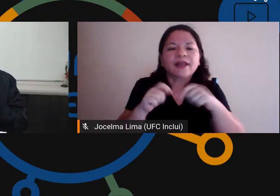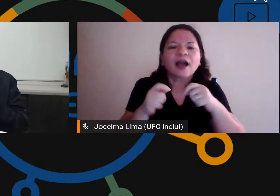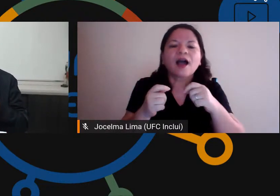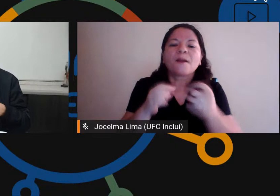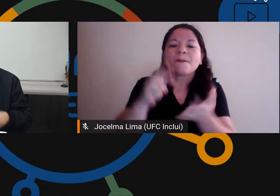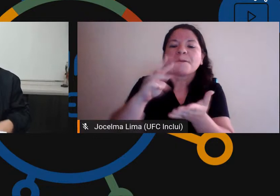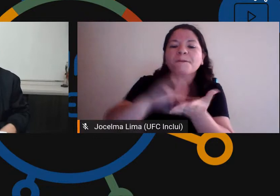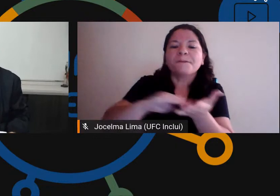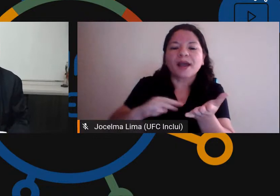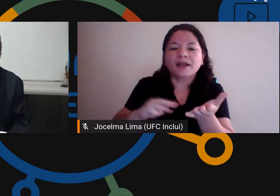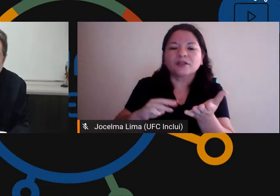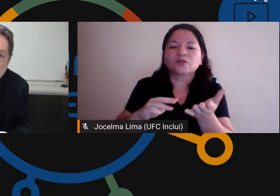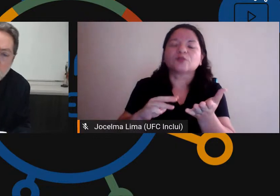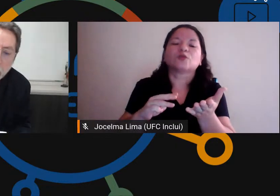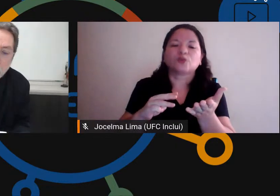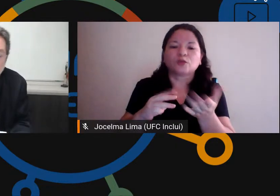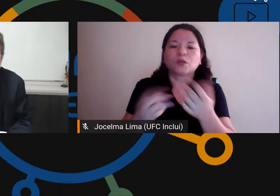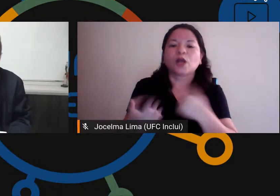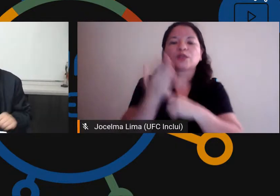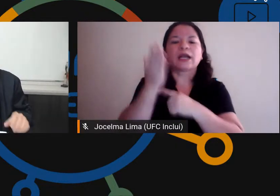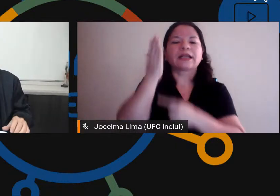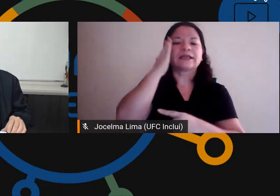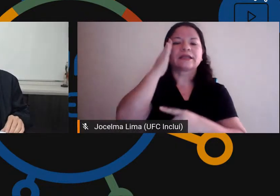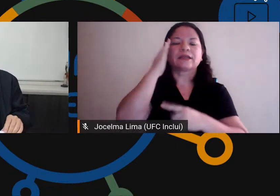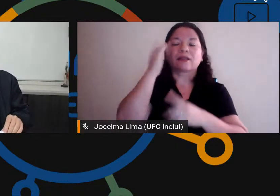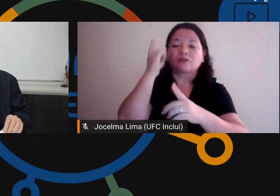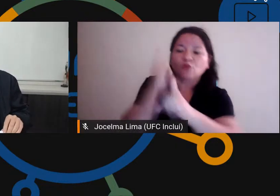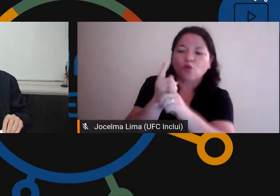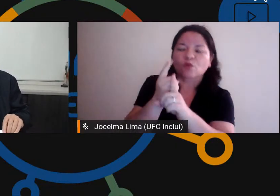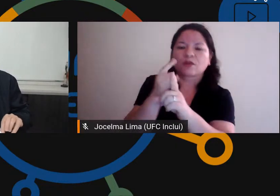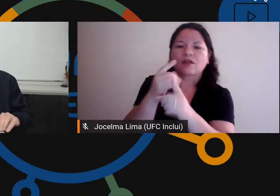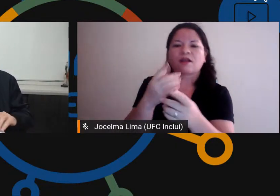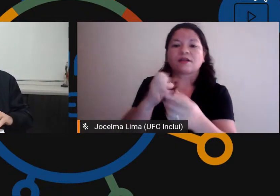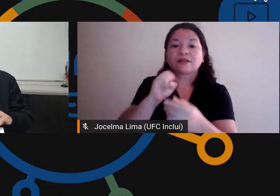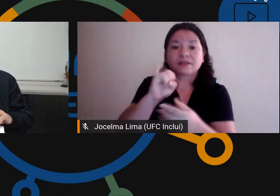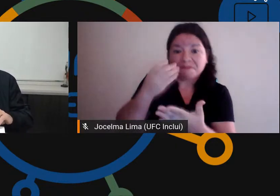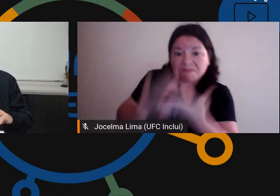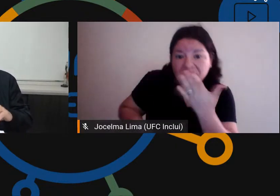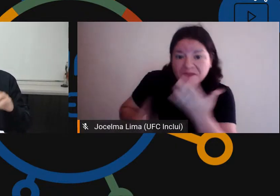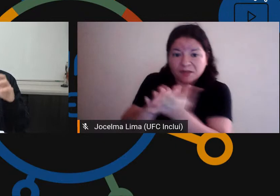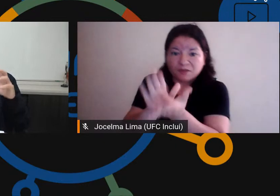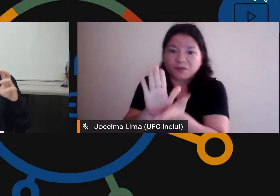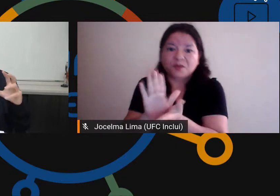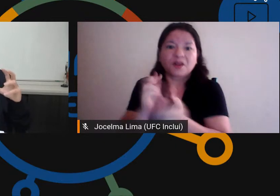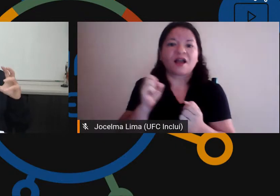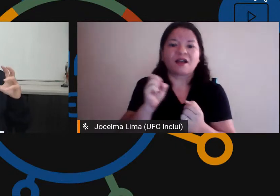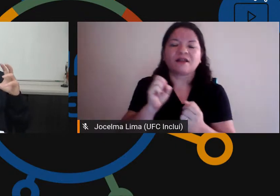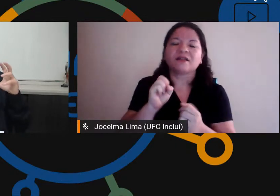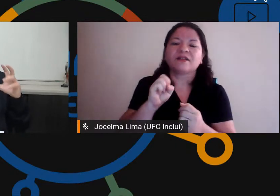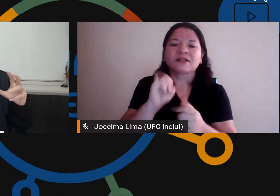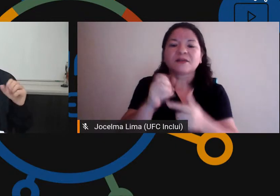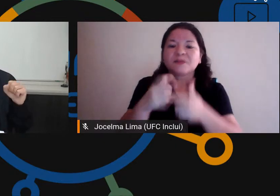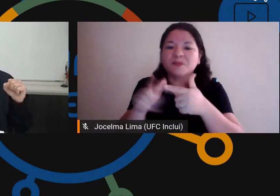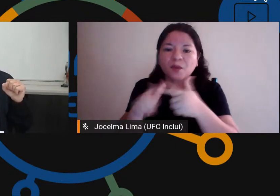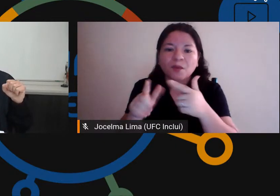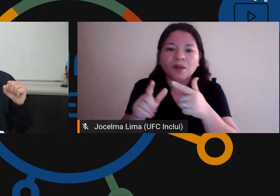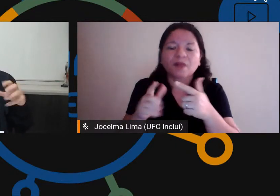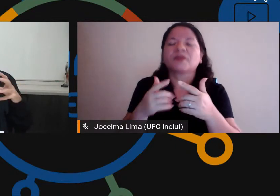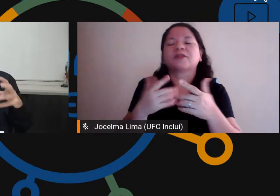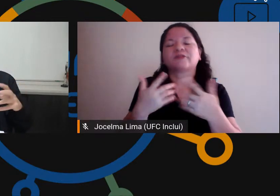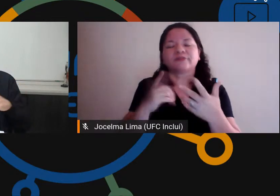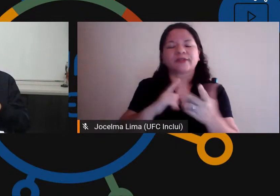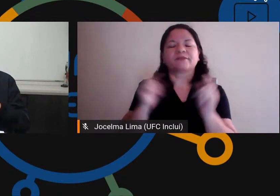com o computador. Então, são coisas, né, que a gente faz. Então, veja, um erro comum,